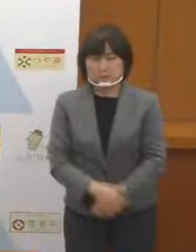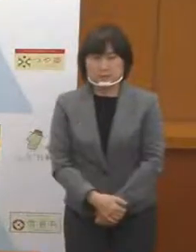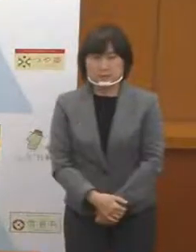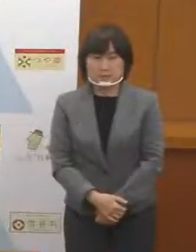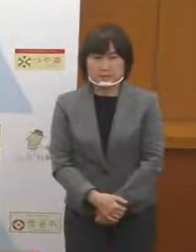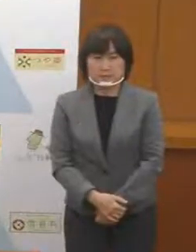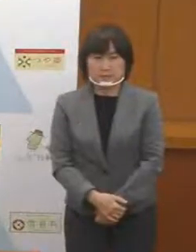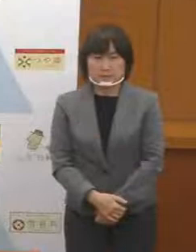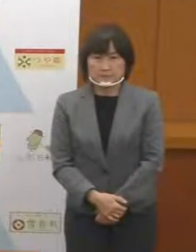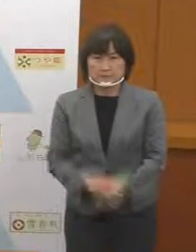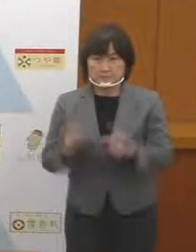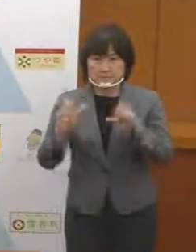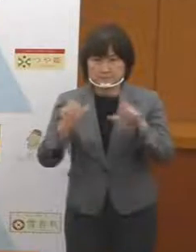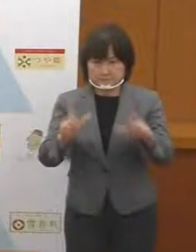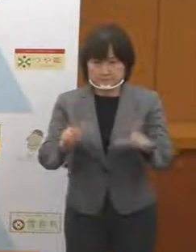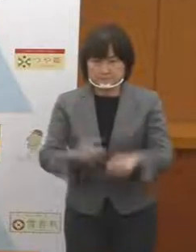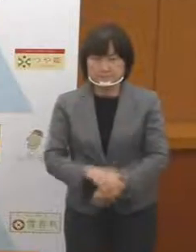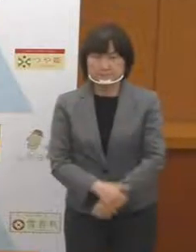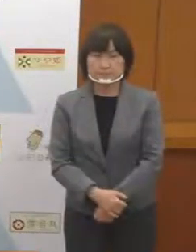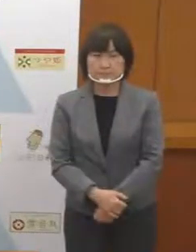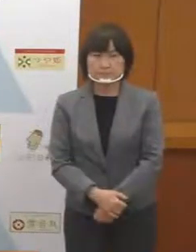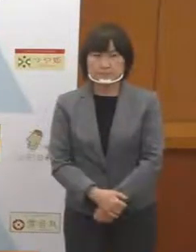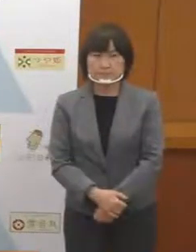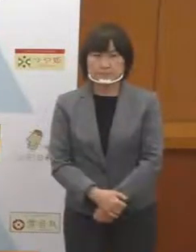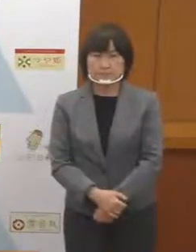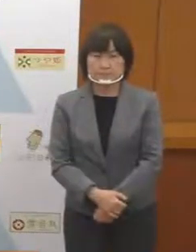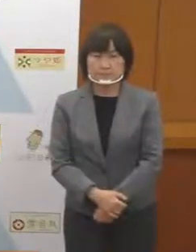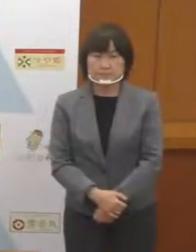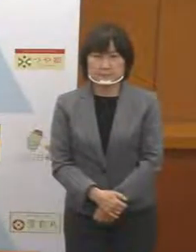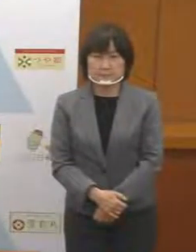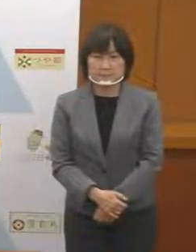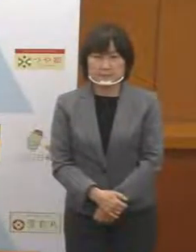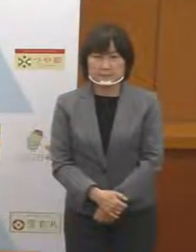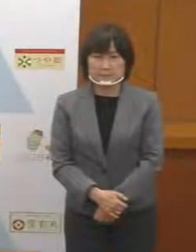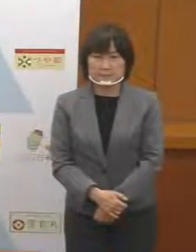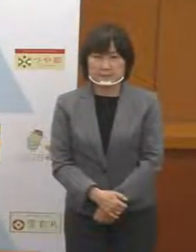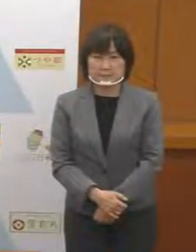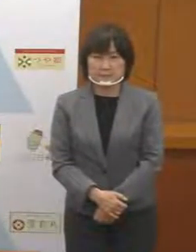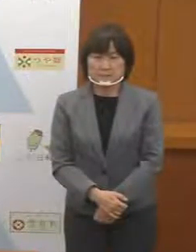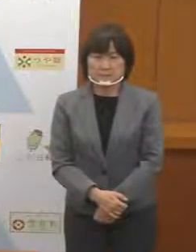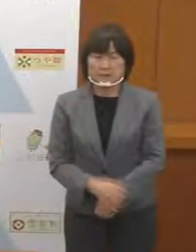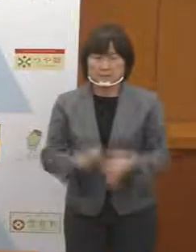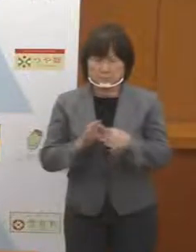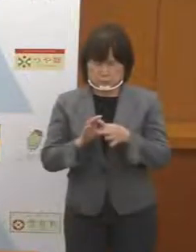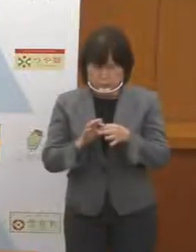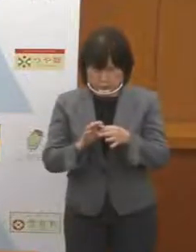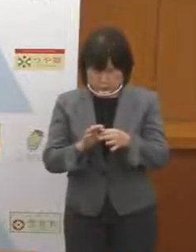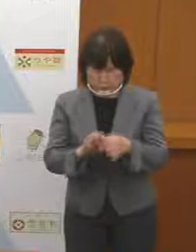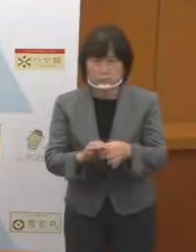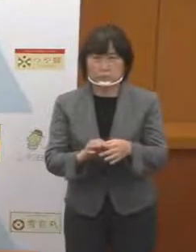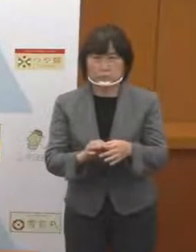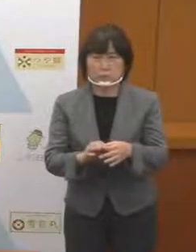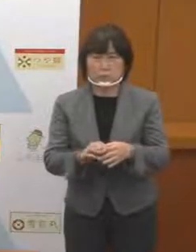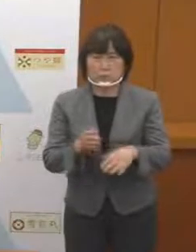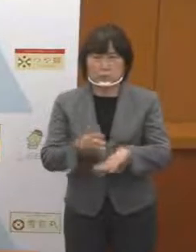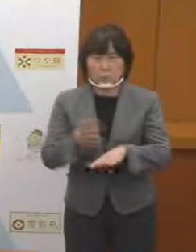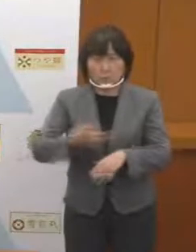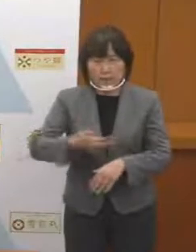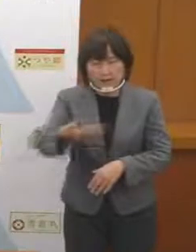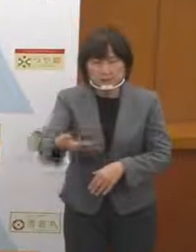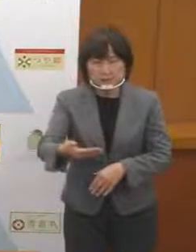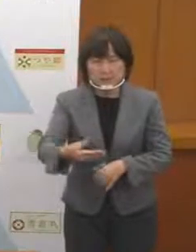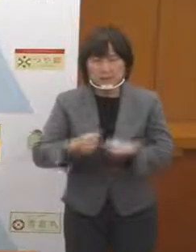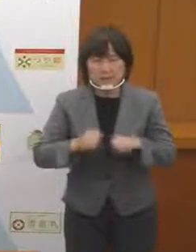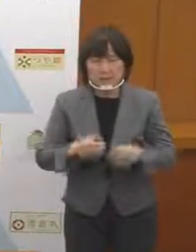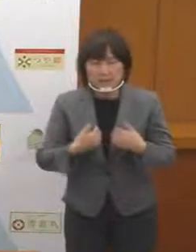ますそうですねあのずっとアヌまあお返しは1回をしなければという思いが